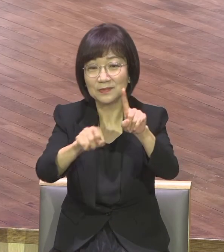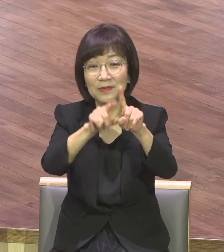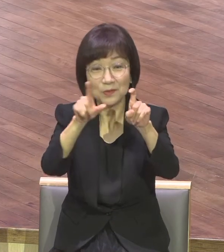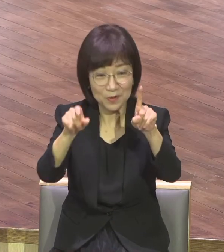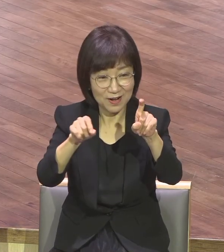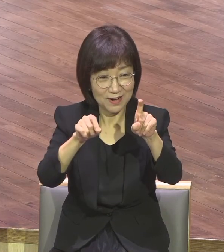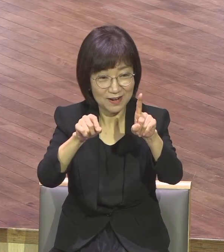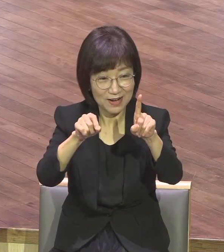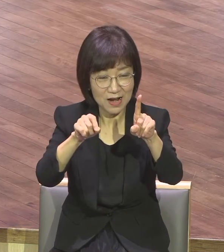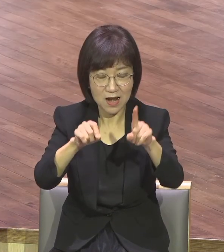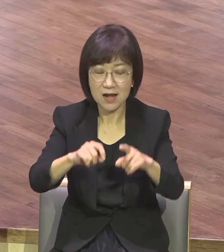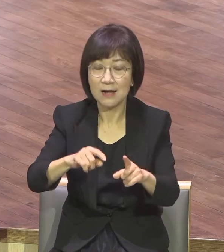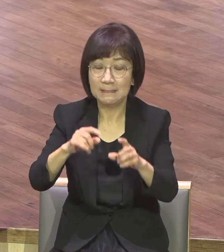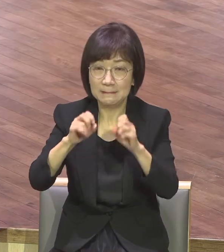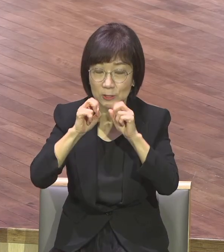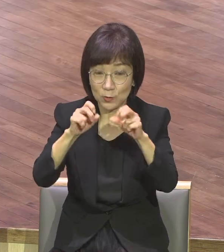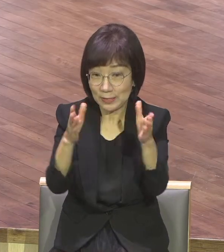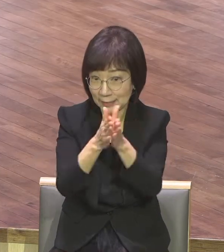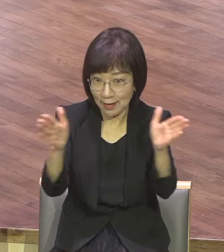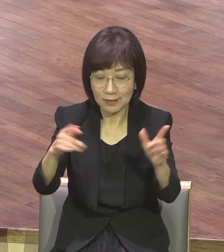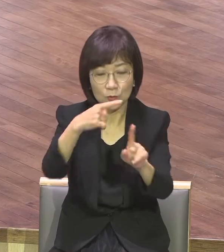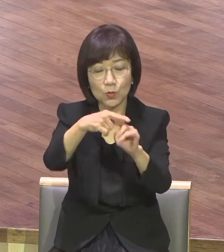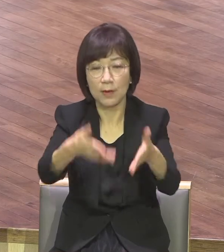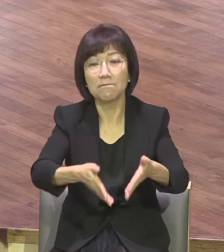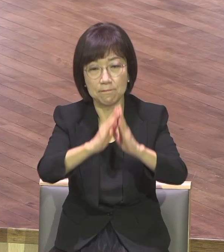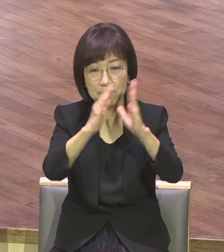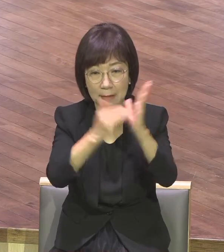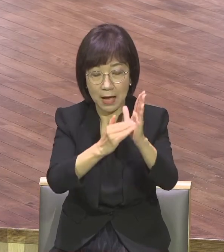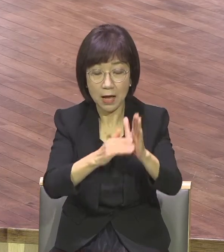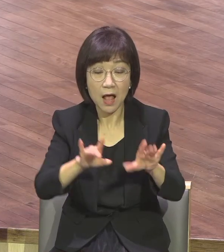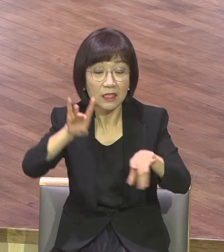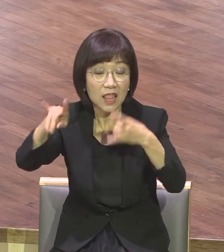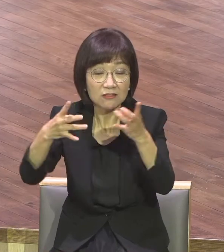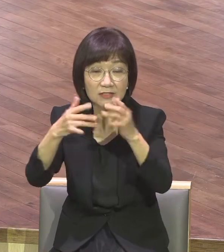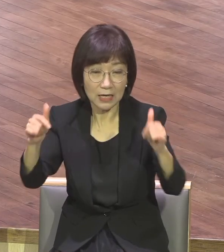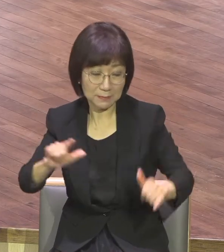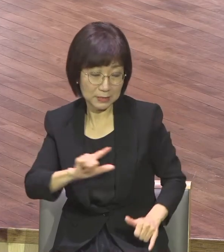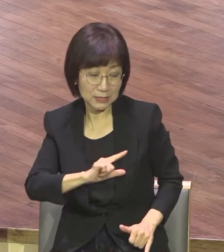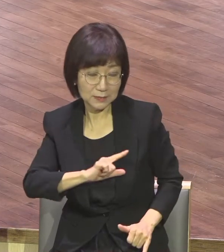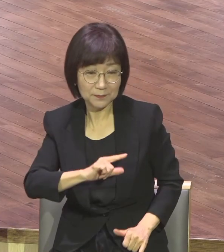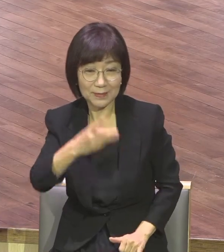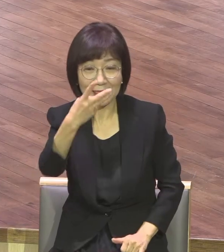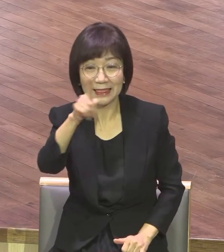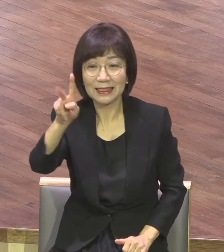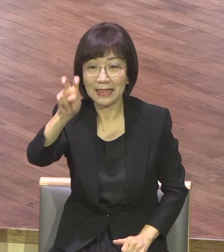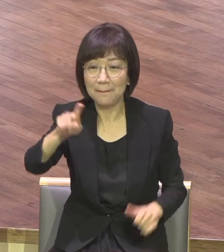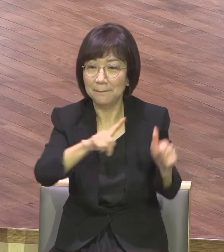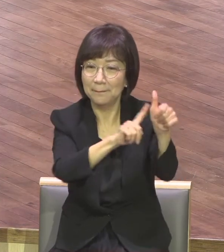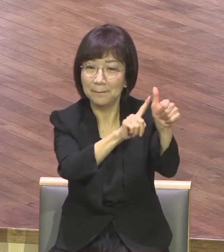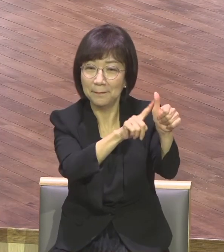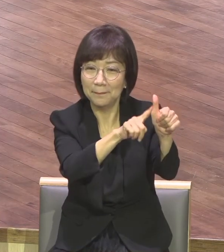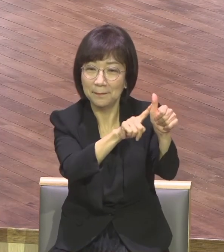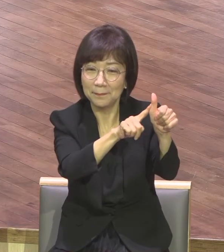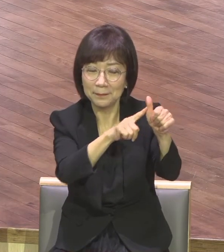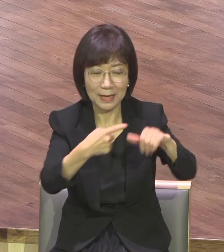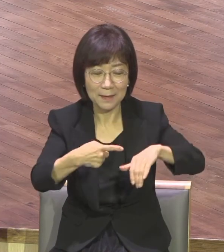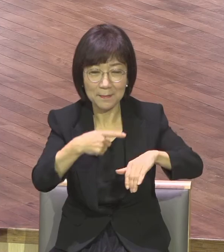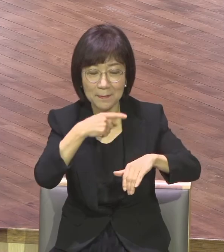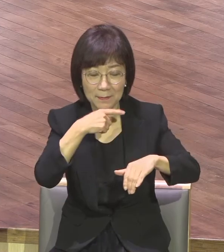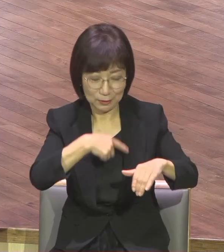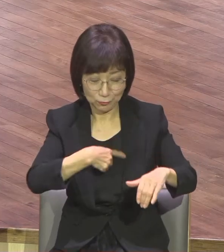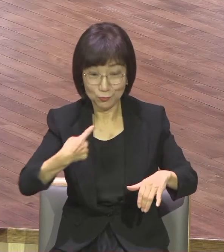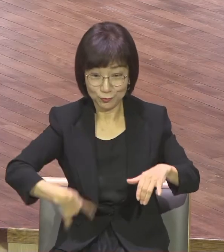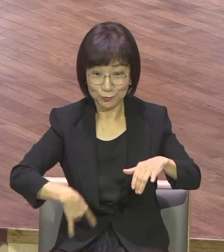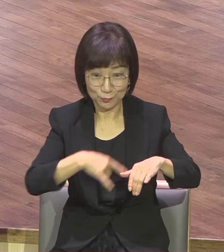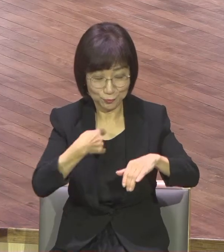이렇게 세웠습니다. 그 현지인 탐은 중국계 태국 사람이고 애는 그냥